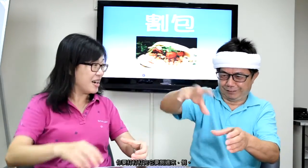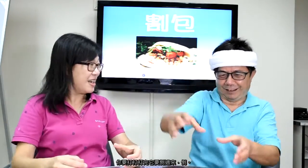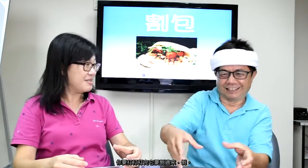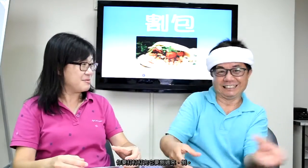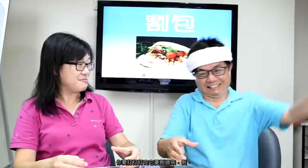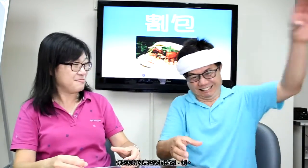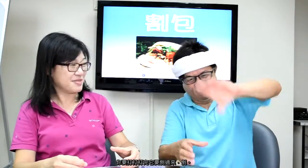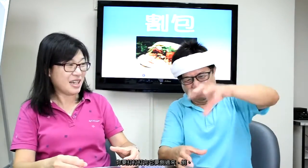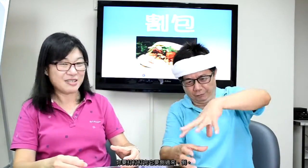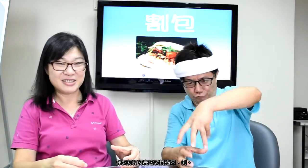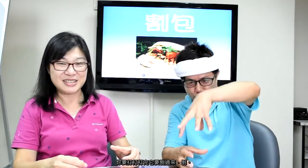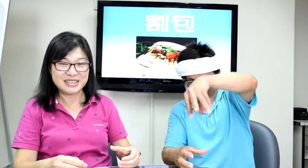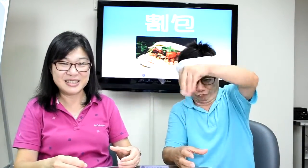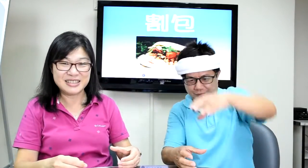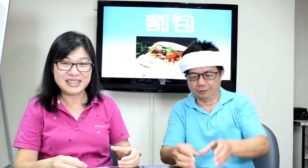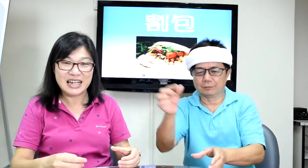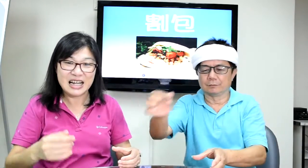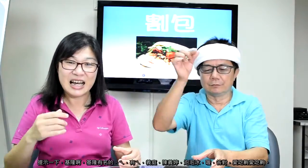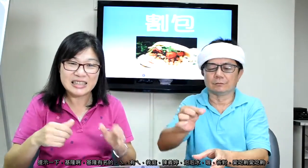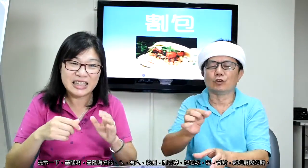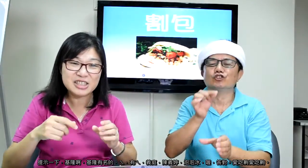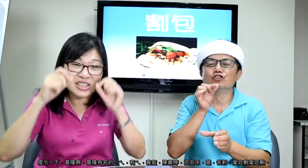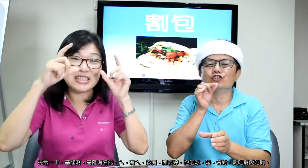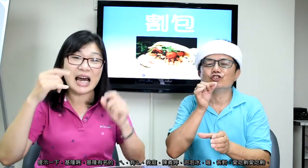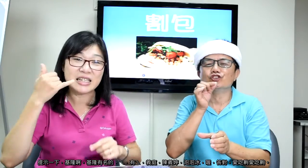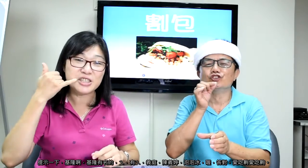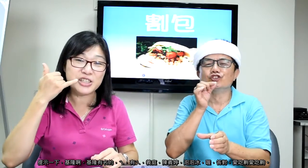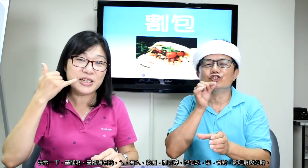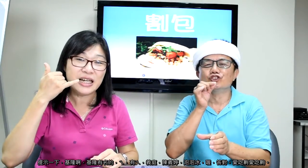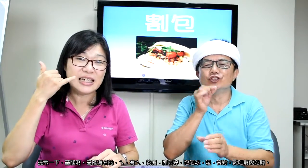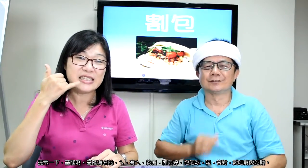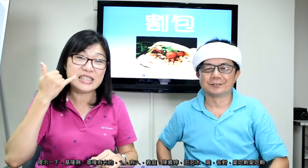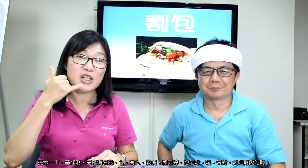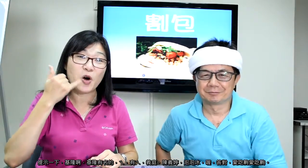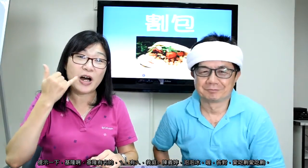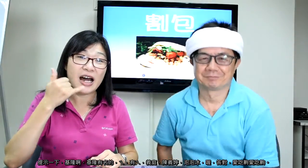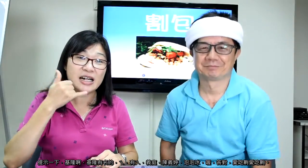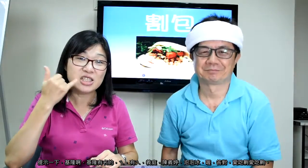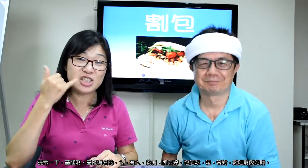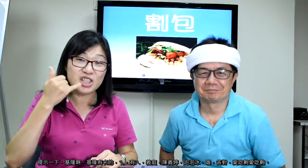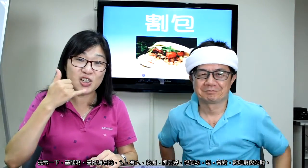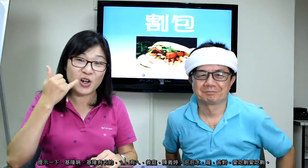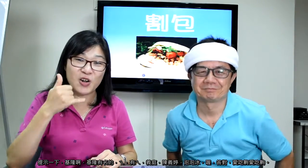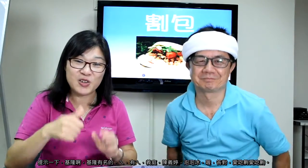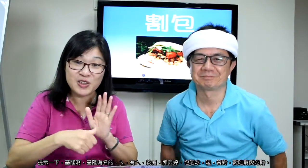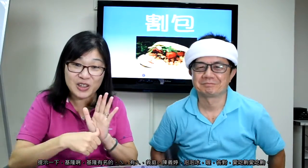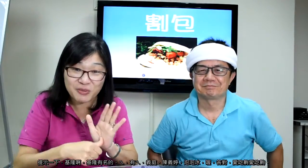来，倒。提示一下，基隆啊，基隆有名